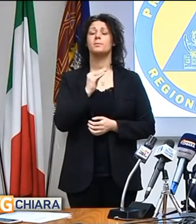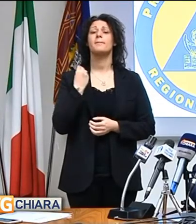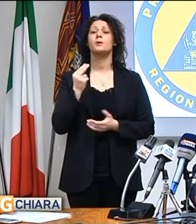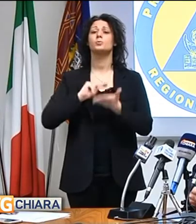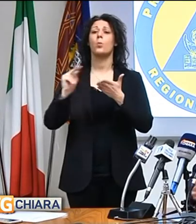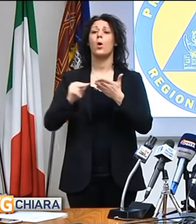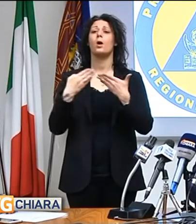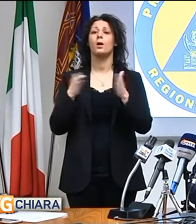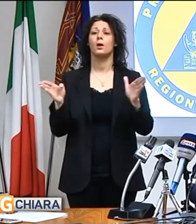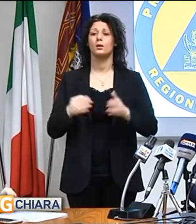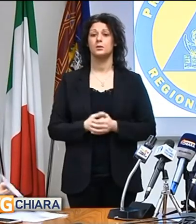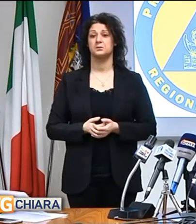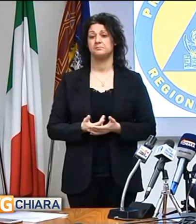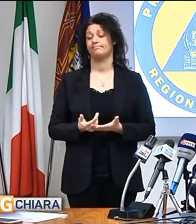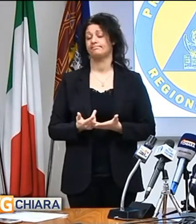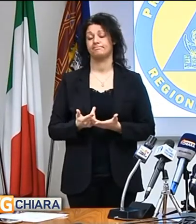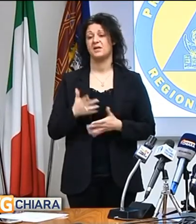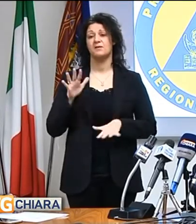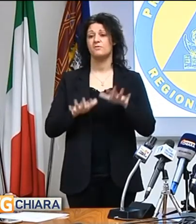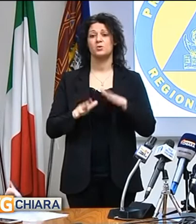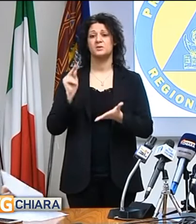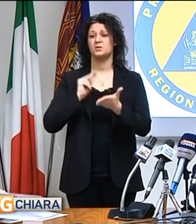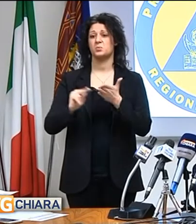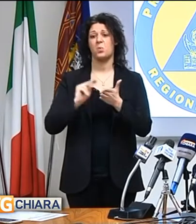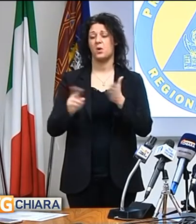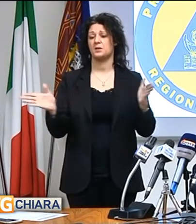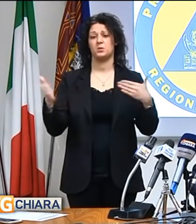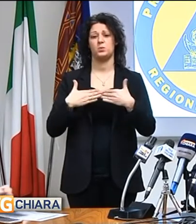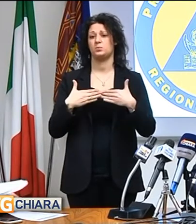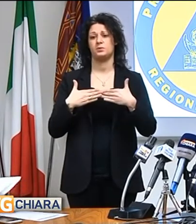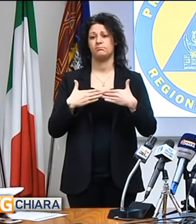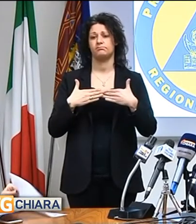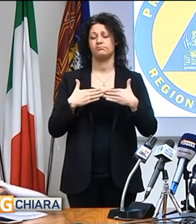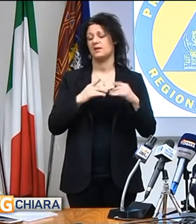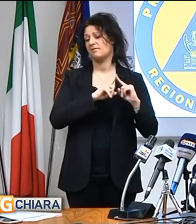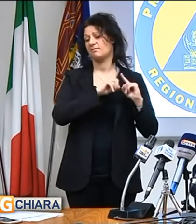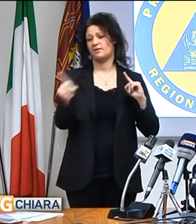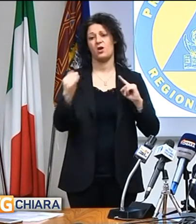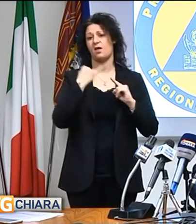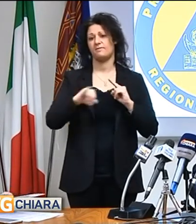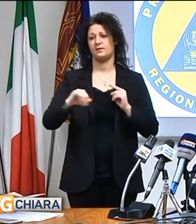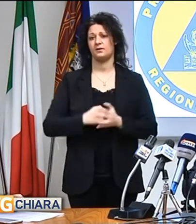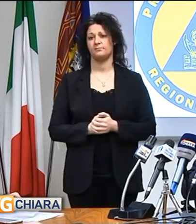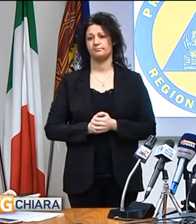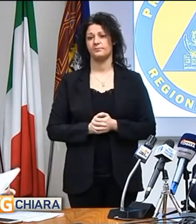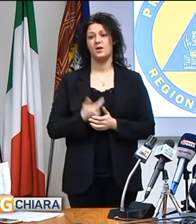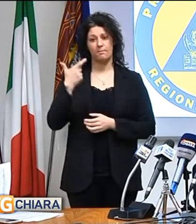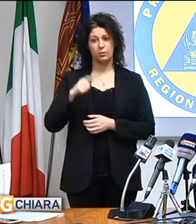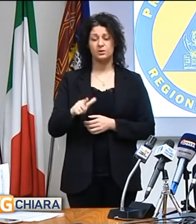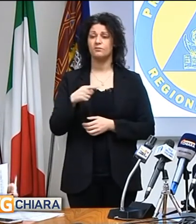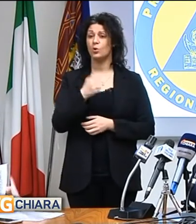Beh, forse non apriranno più le scuole, nel senso che si finirà l'anno scolastico. La vedo dura con questi